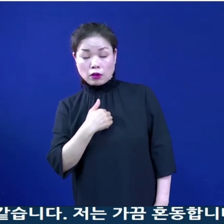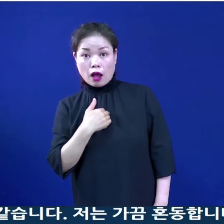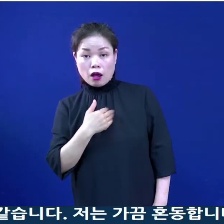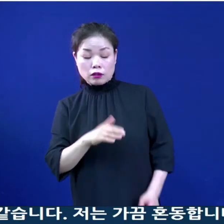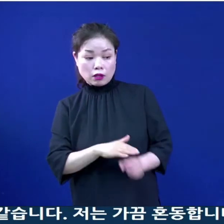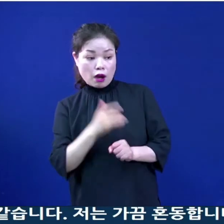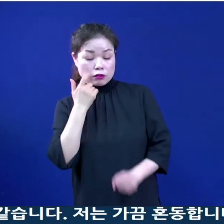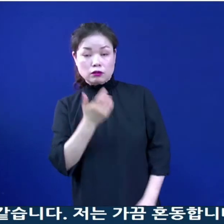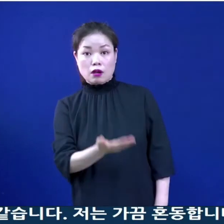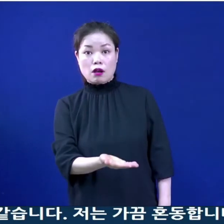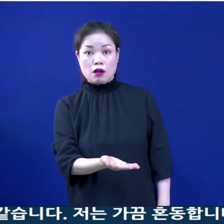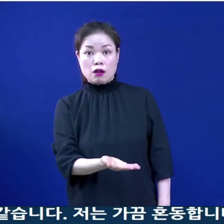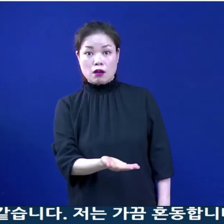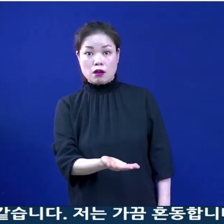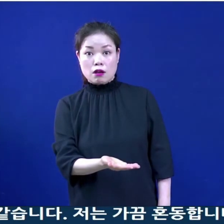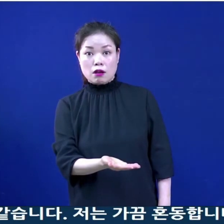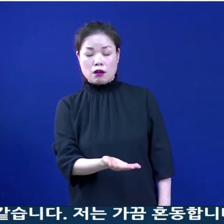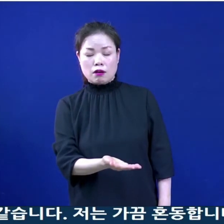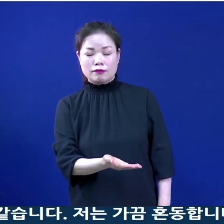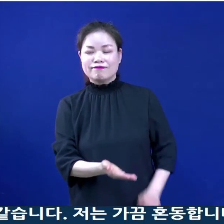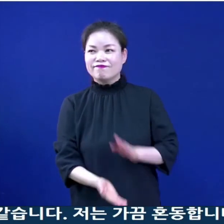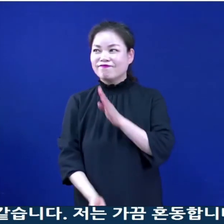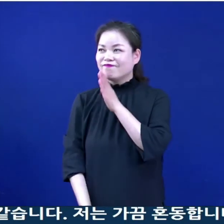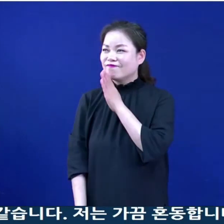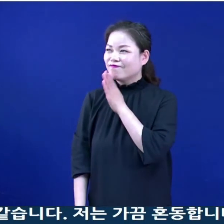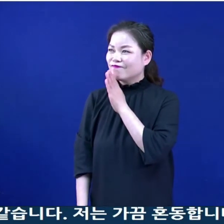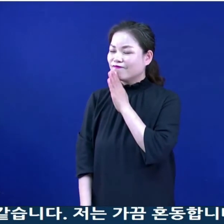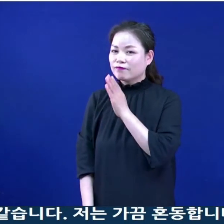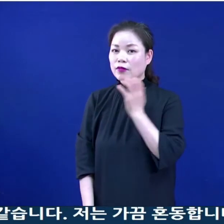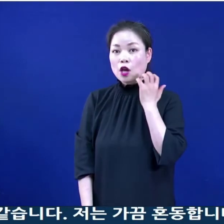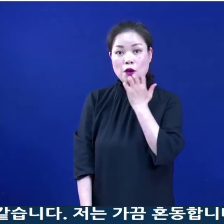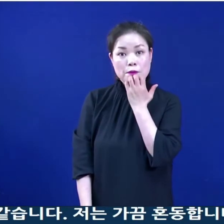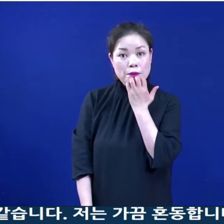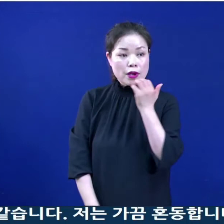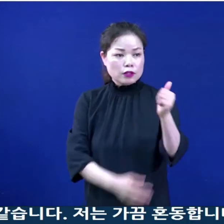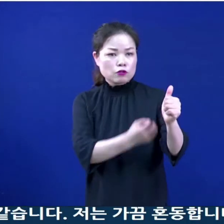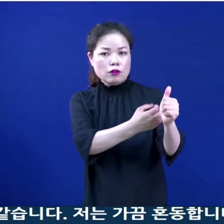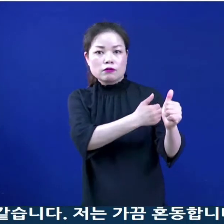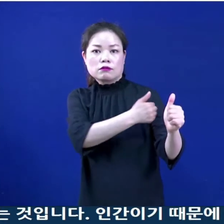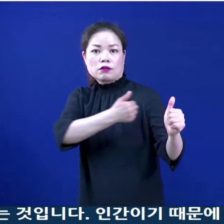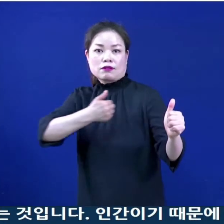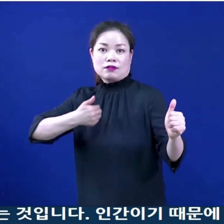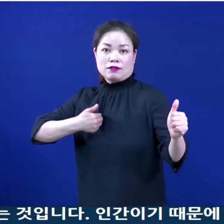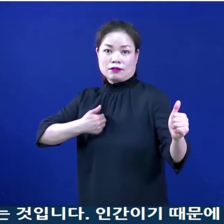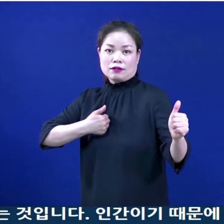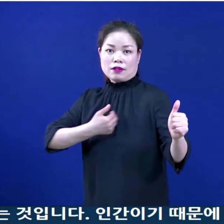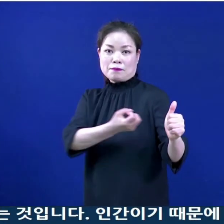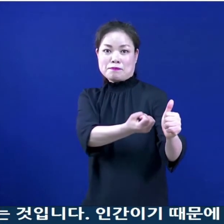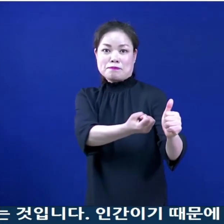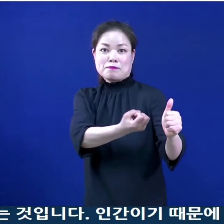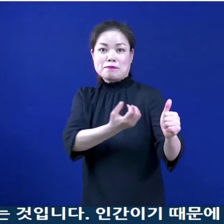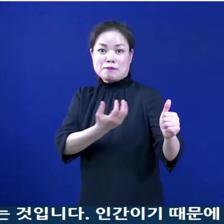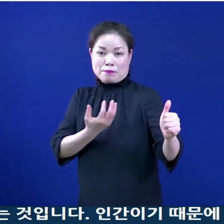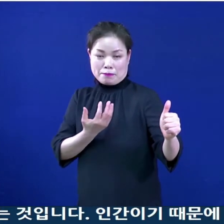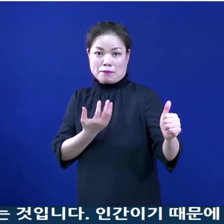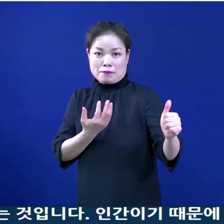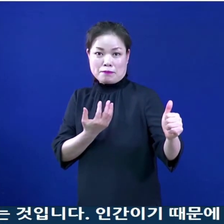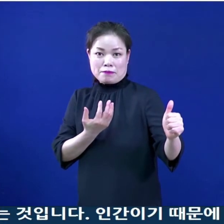더 사랑하느냐? 그러하외다. 베드로가 자신 있게 답을 할